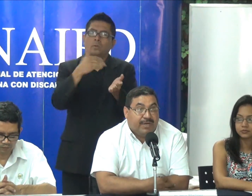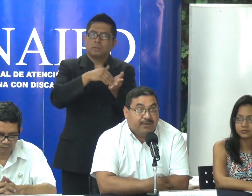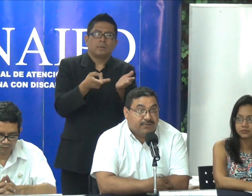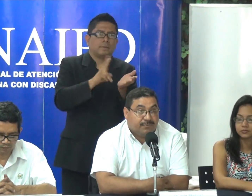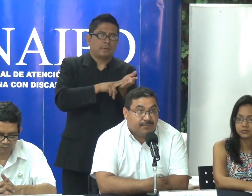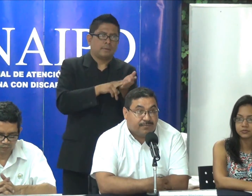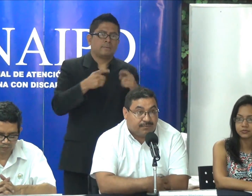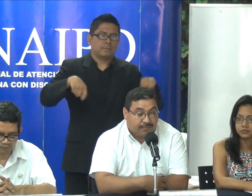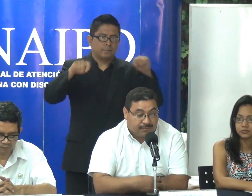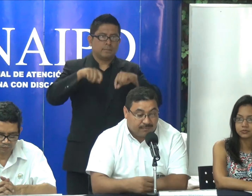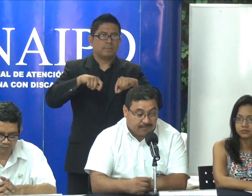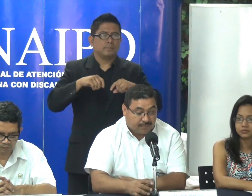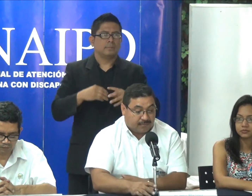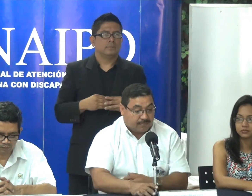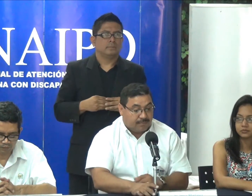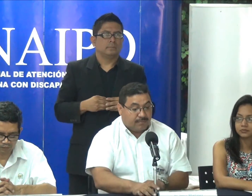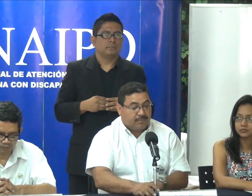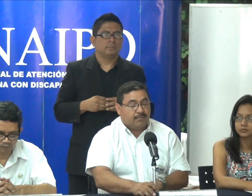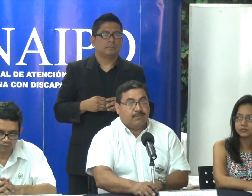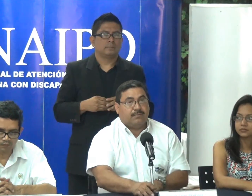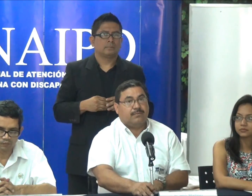esos convenios.